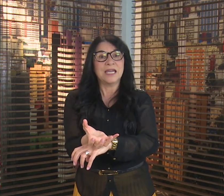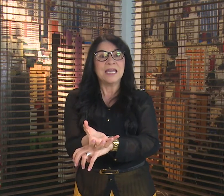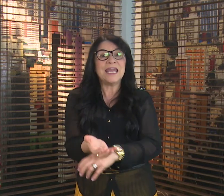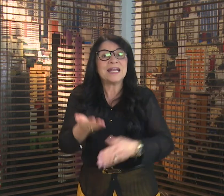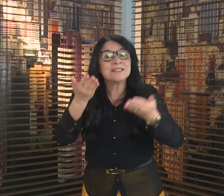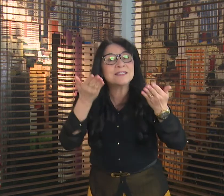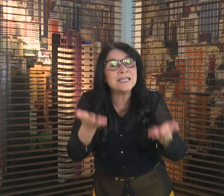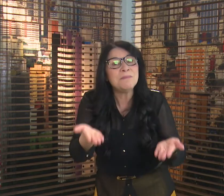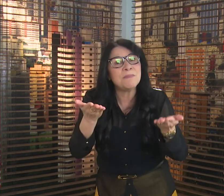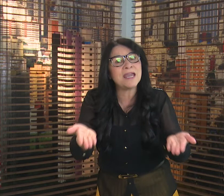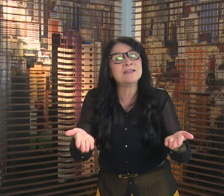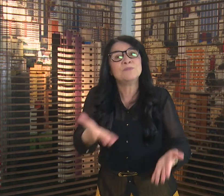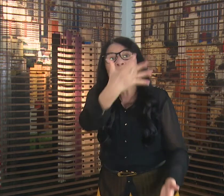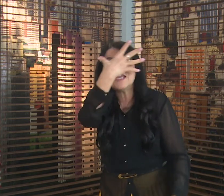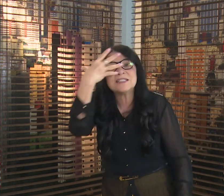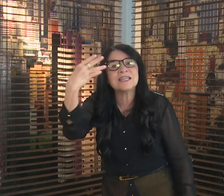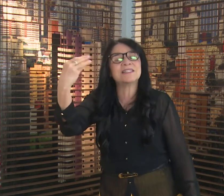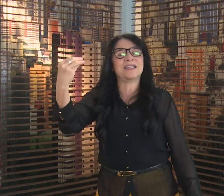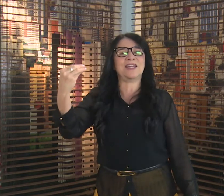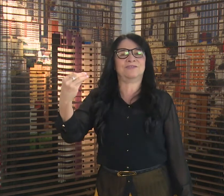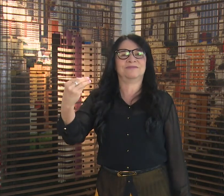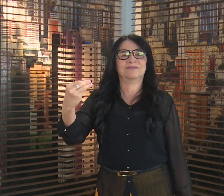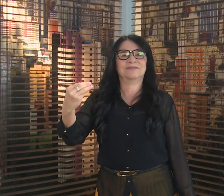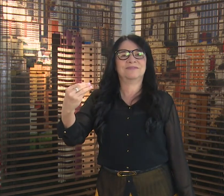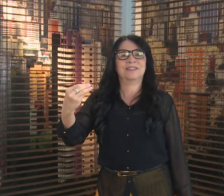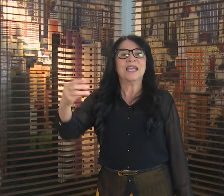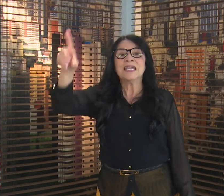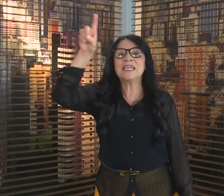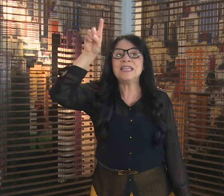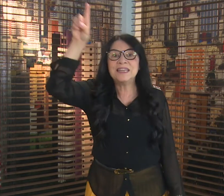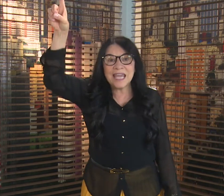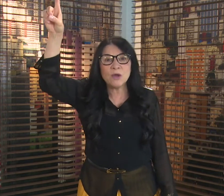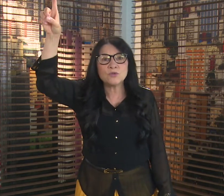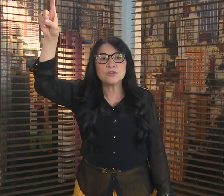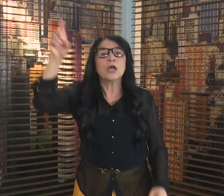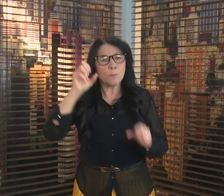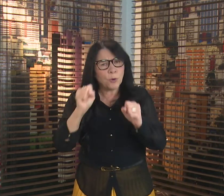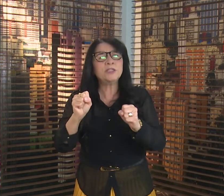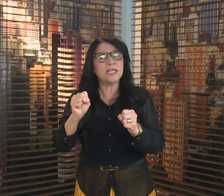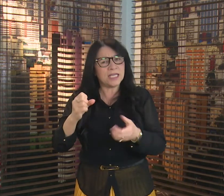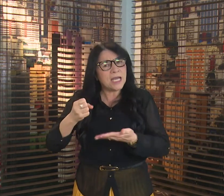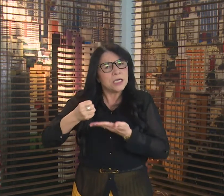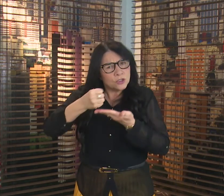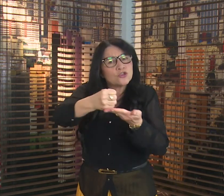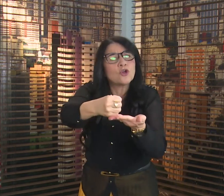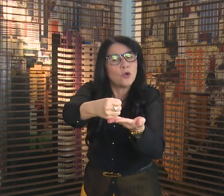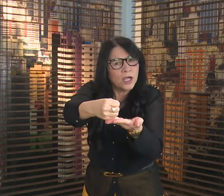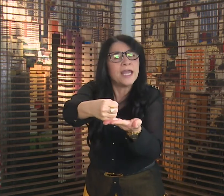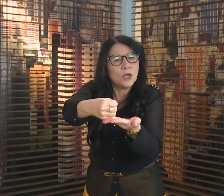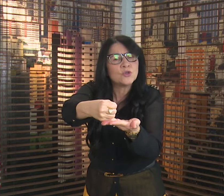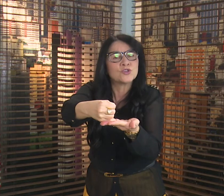E assim mesmo esqueceram que Deus poderia socorrê-los.